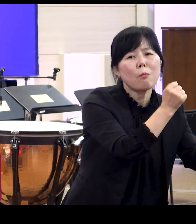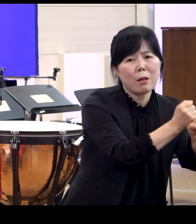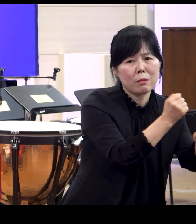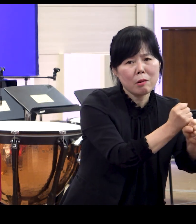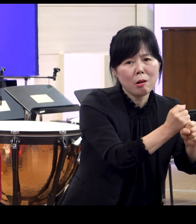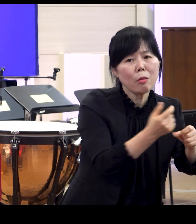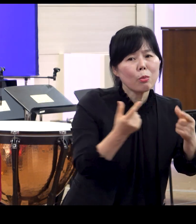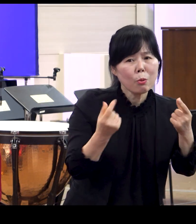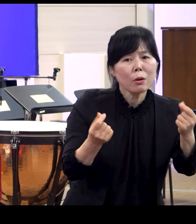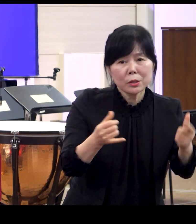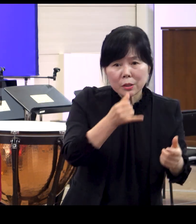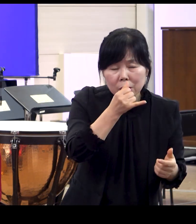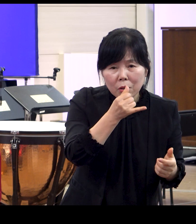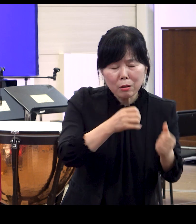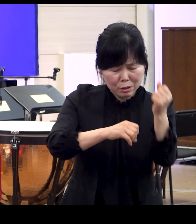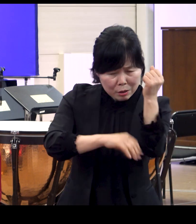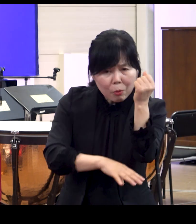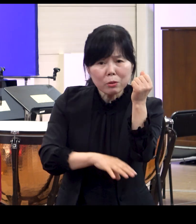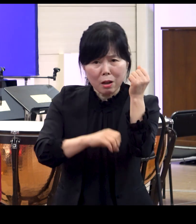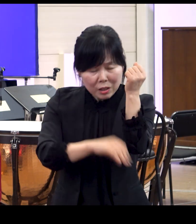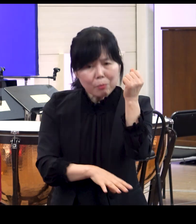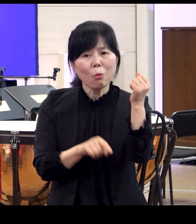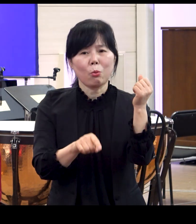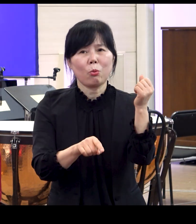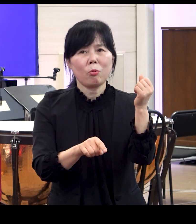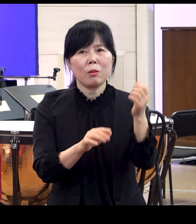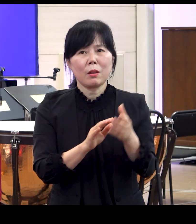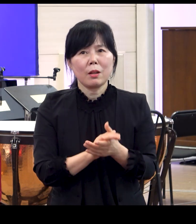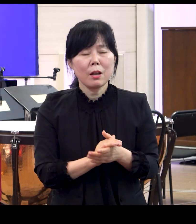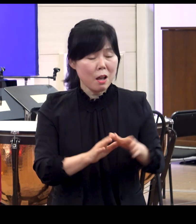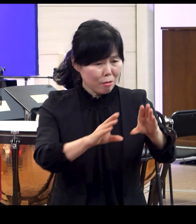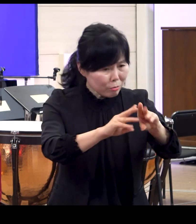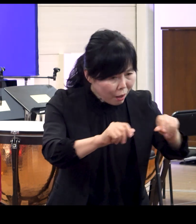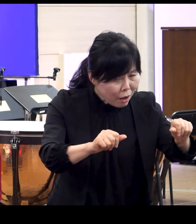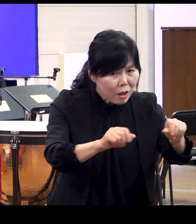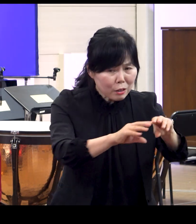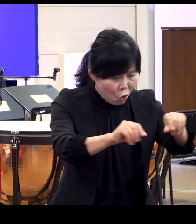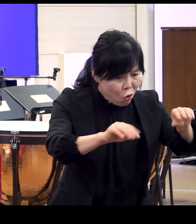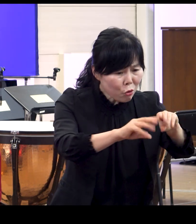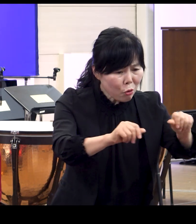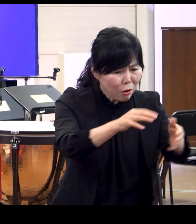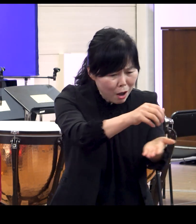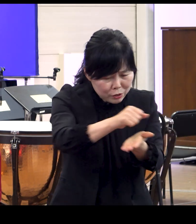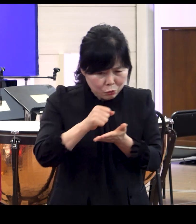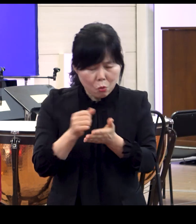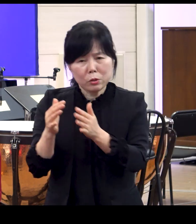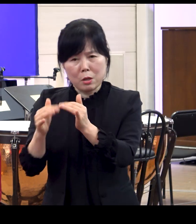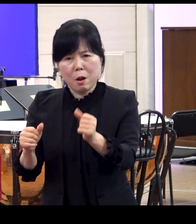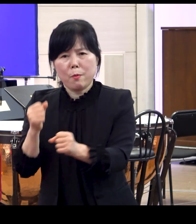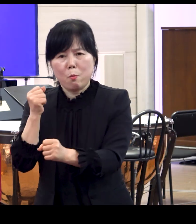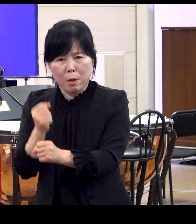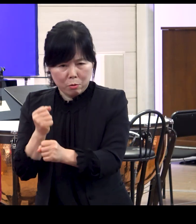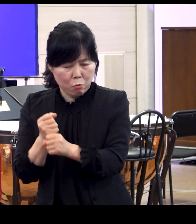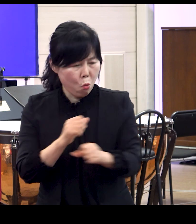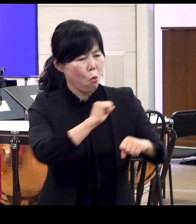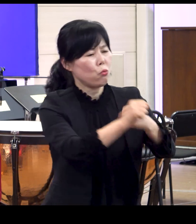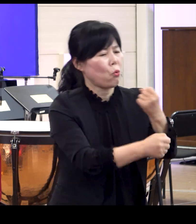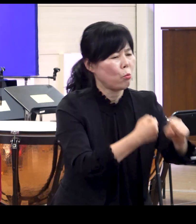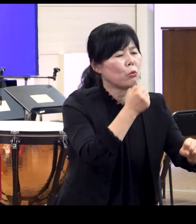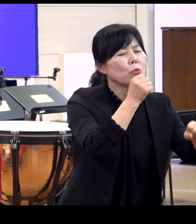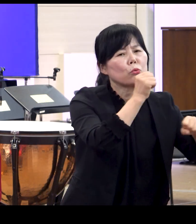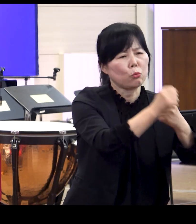말이에요. 여러분, 인간은 기본적으로 뭐예요? 아까 말씀에 나온 것처럼 땅에 흙으로 지어졌어요.